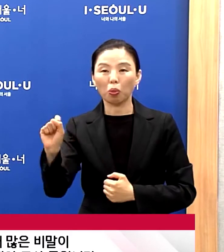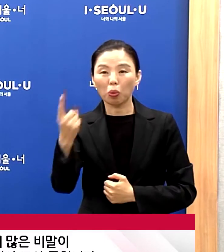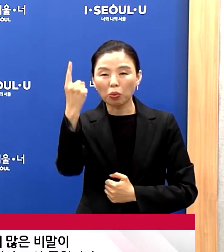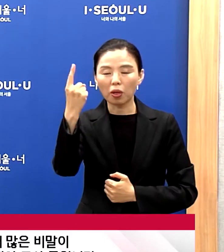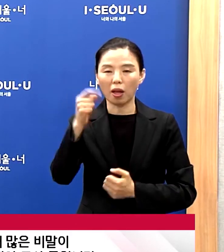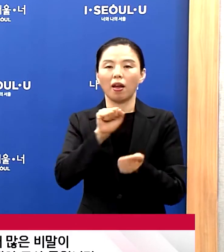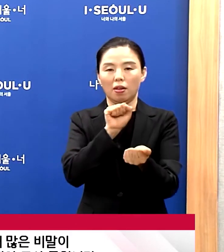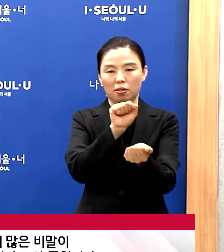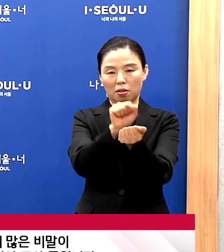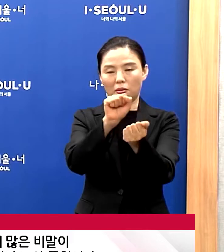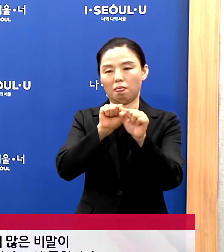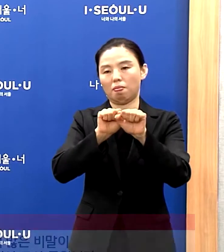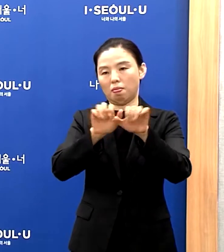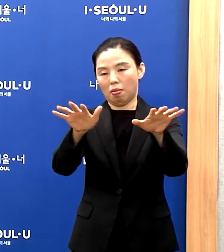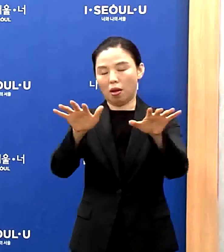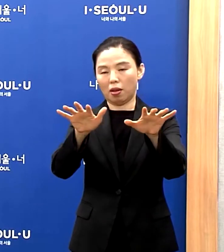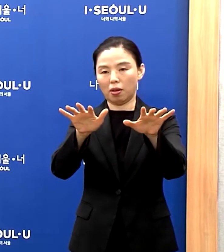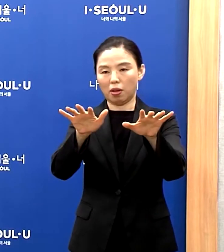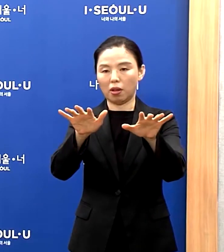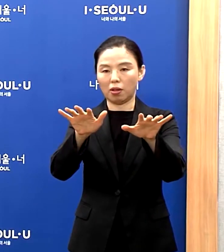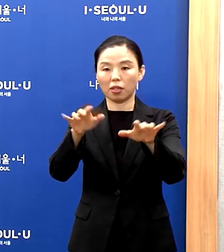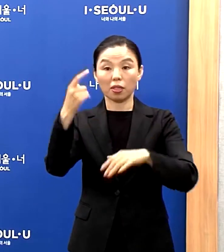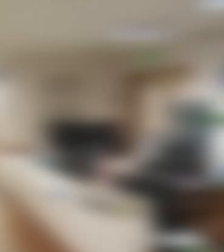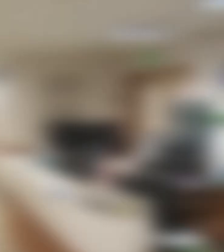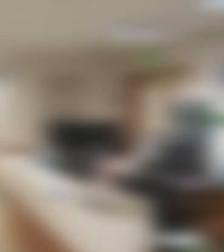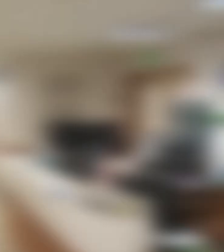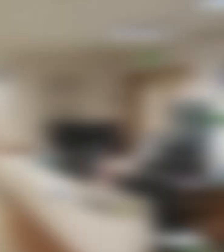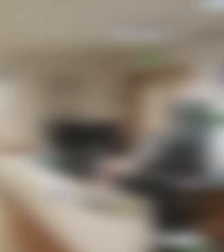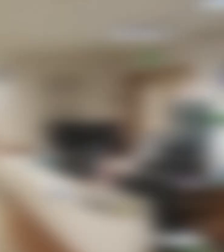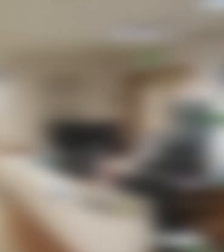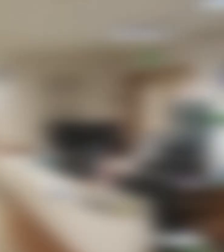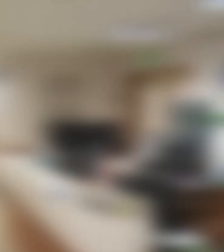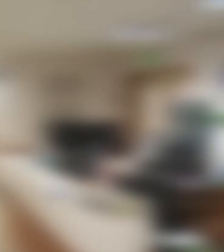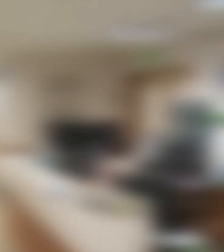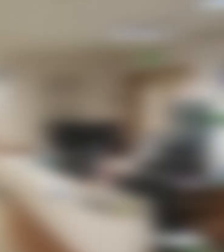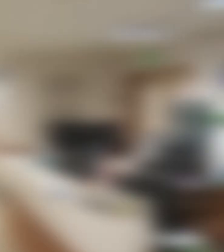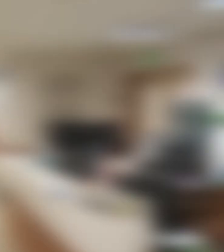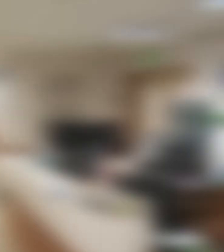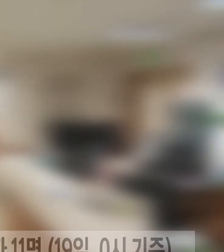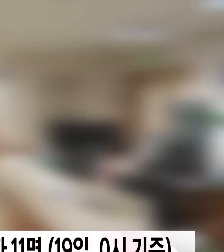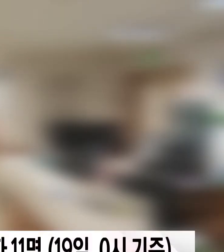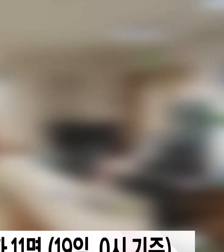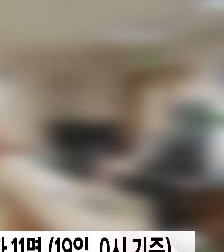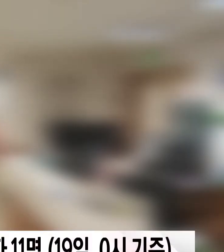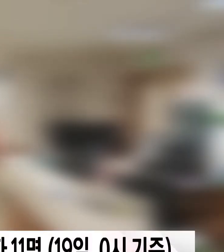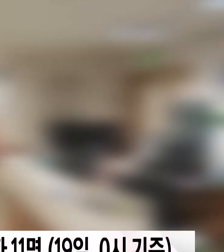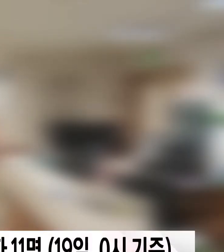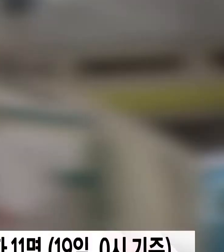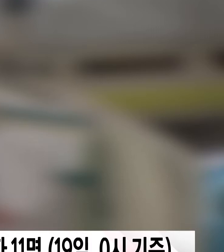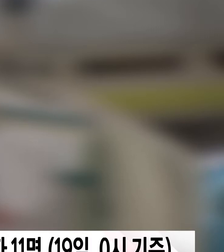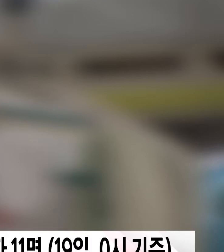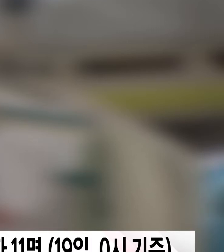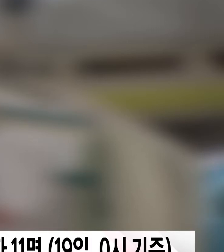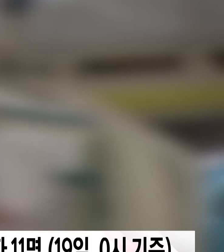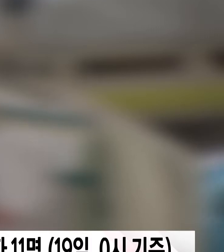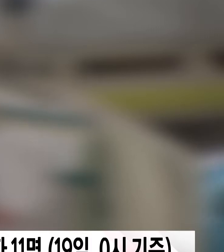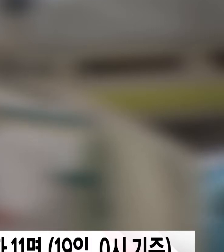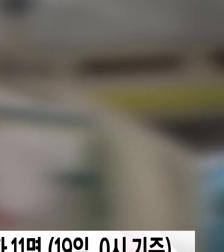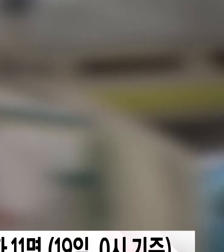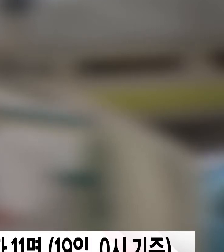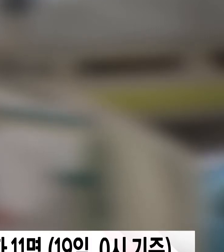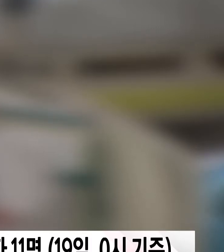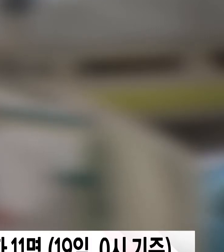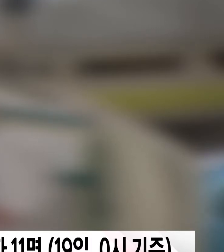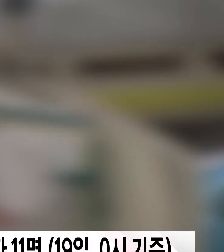전파로 추정되어 조사 중에 있습니다 은평구의 의료 시설 관련 집단 감염은 지난 16일 퇴원